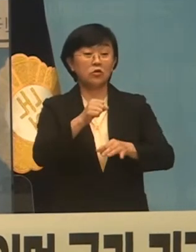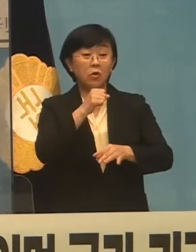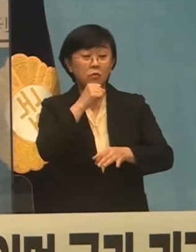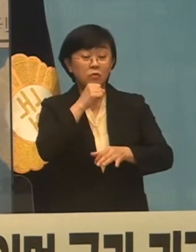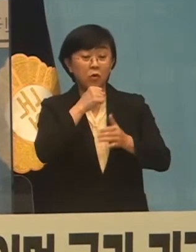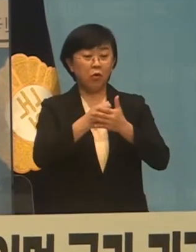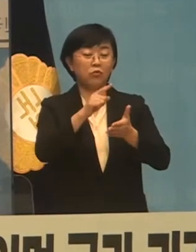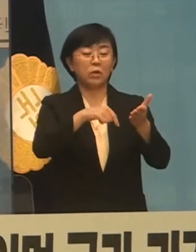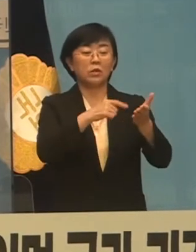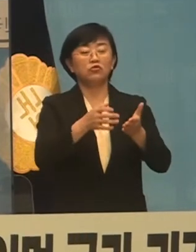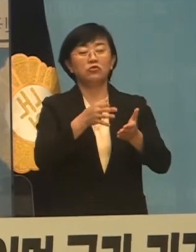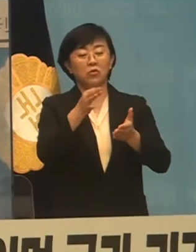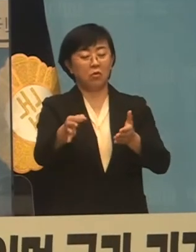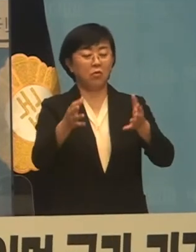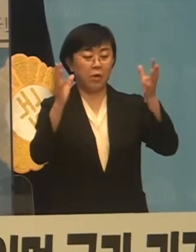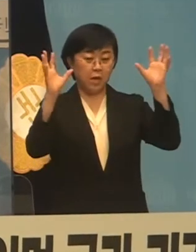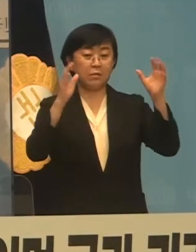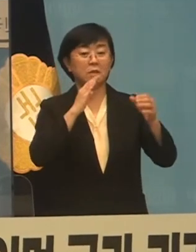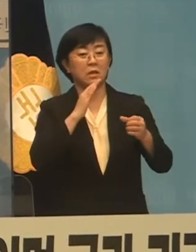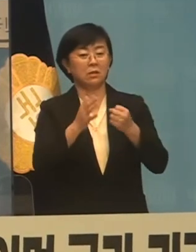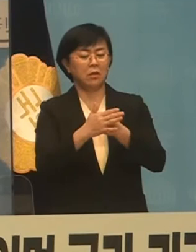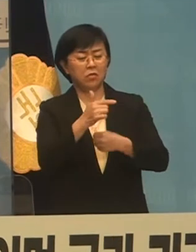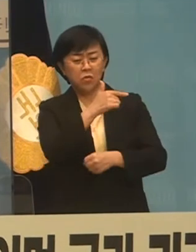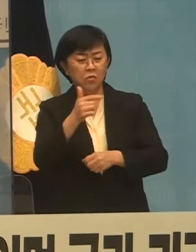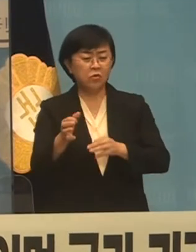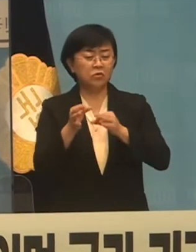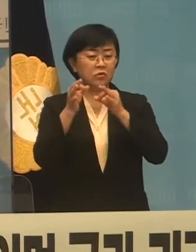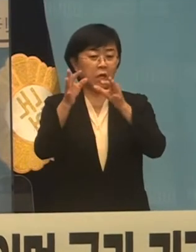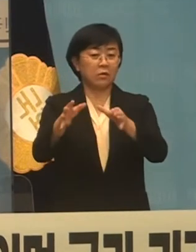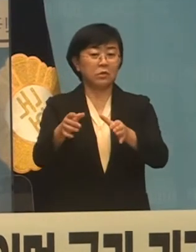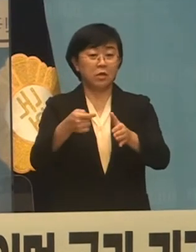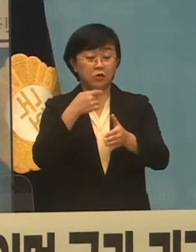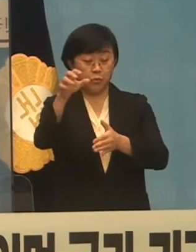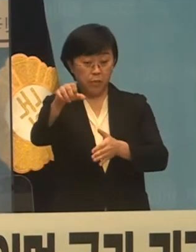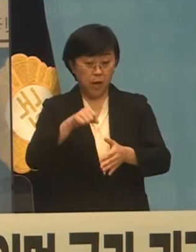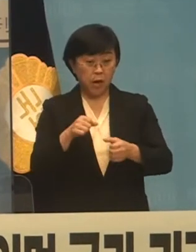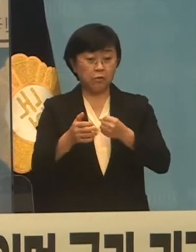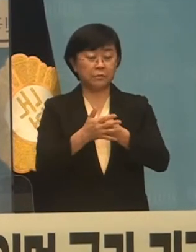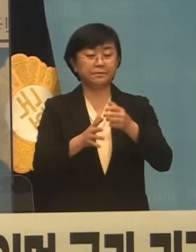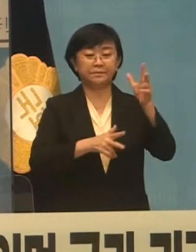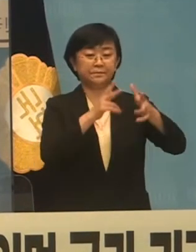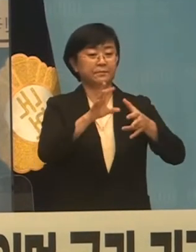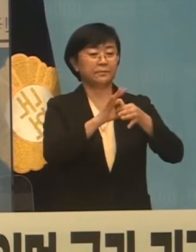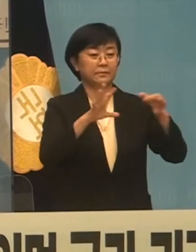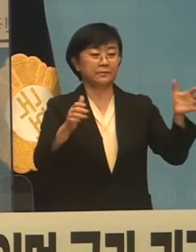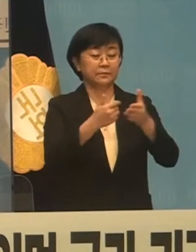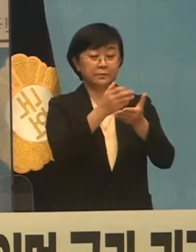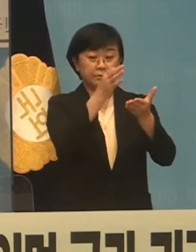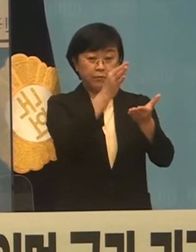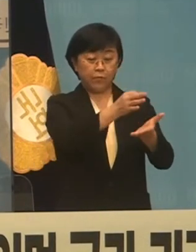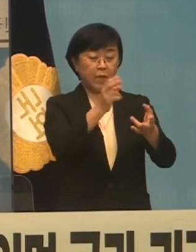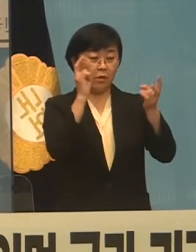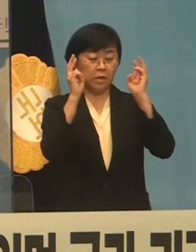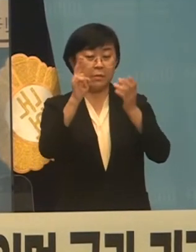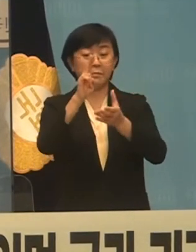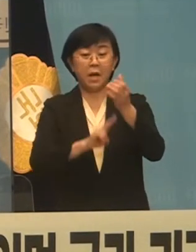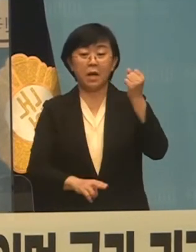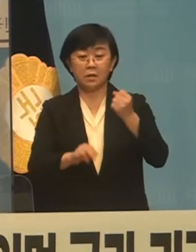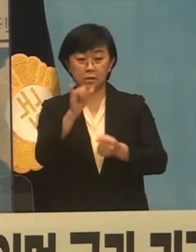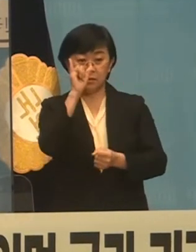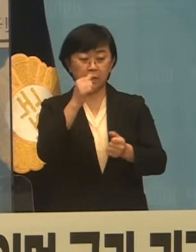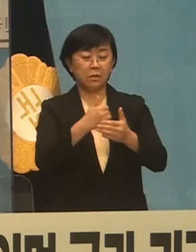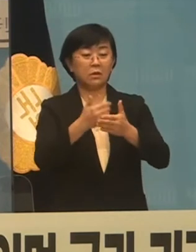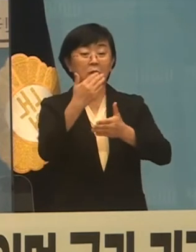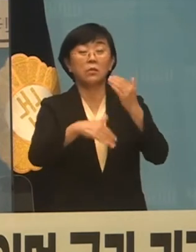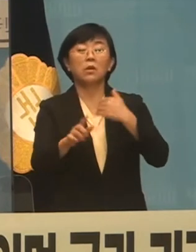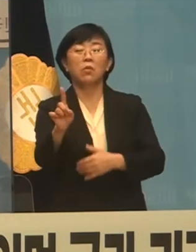환영할 일입니다. 하지만 무리하게 투자금을 회수하고 사업과는 전혀 관련 없는 자본의 회사를 매각하면